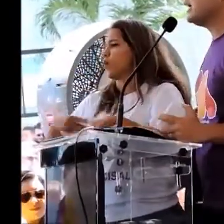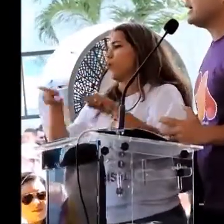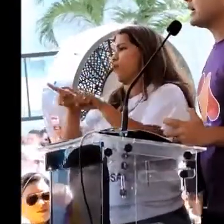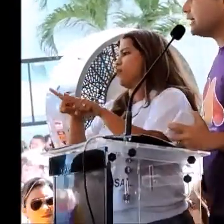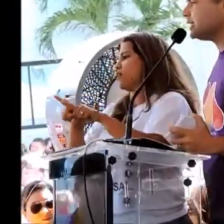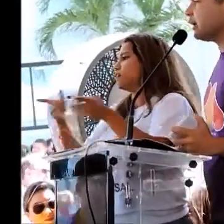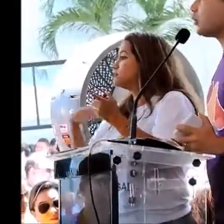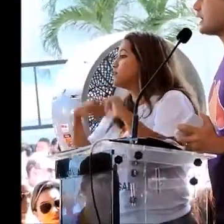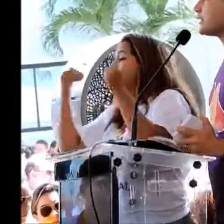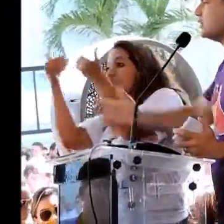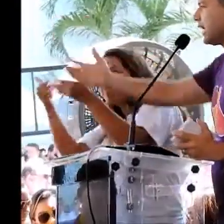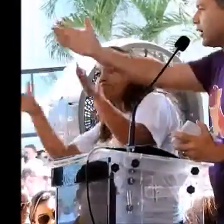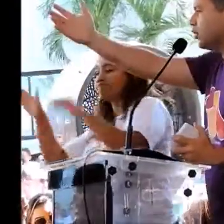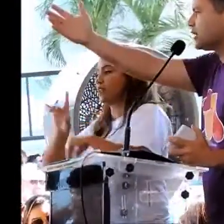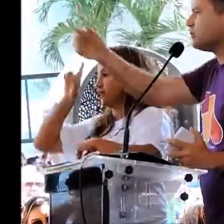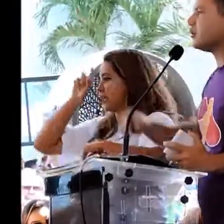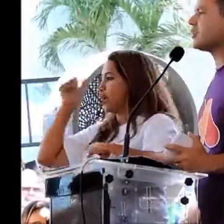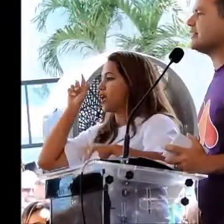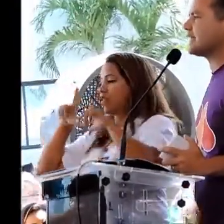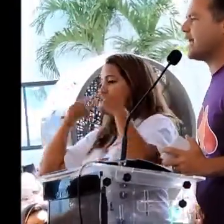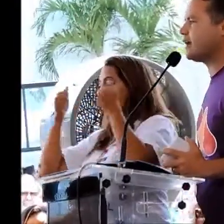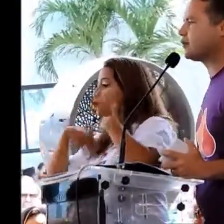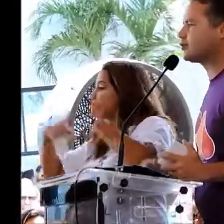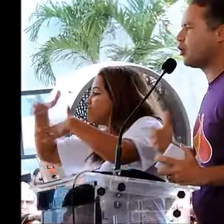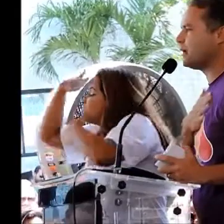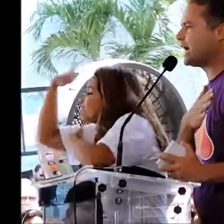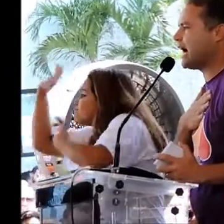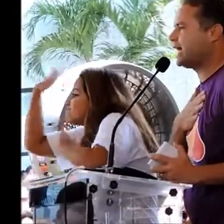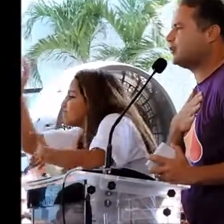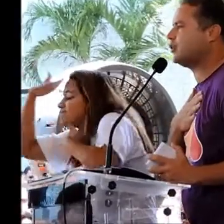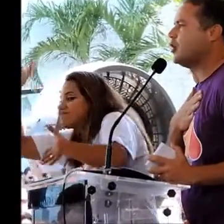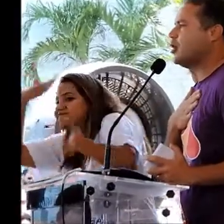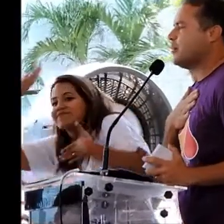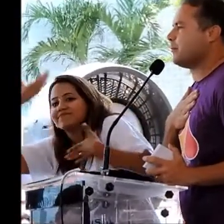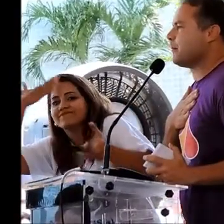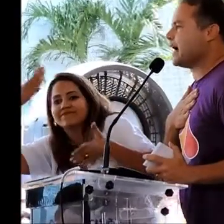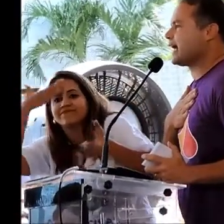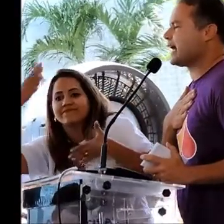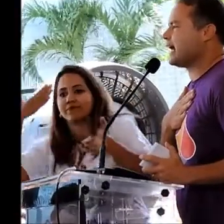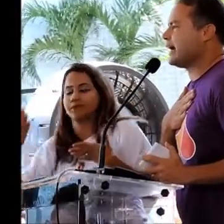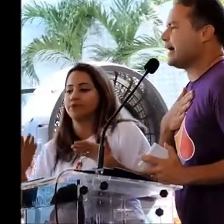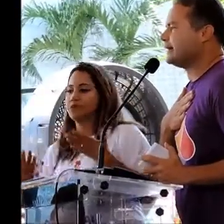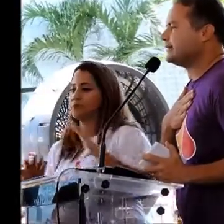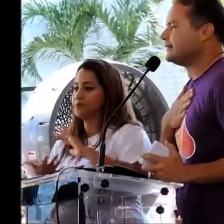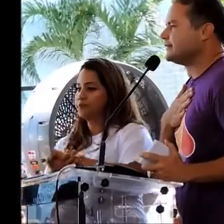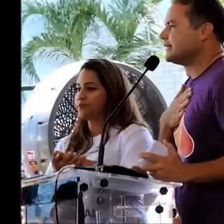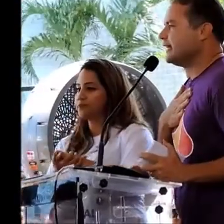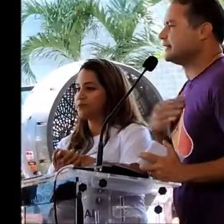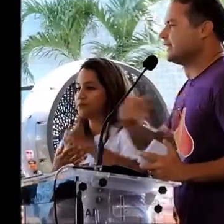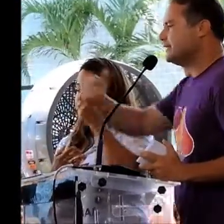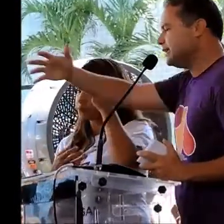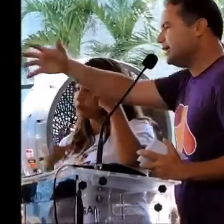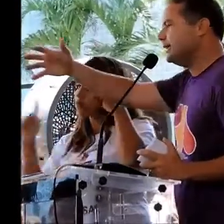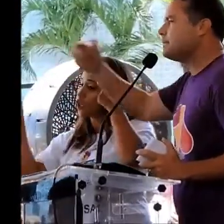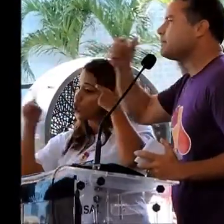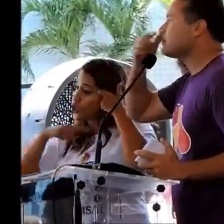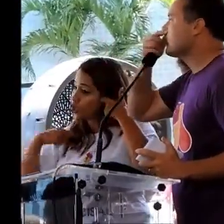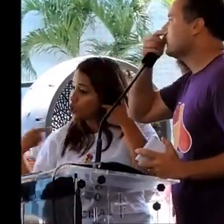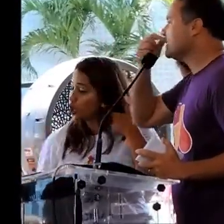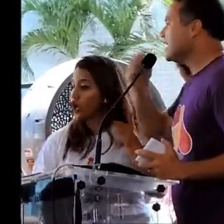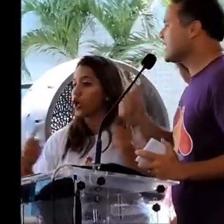esta grande inauguração de Alagoas. Meus sinceros obrigado, para que a